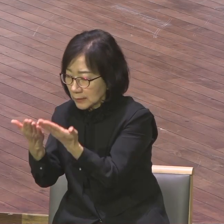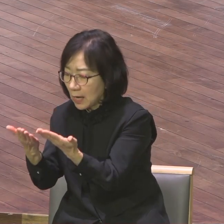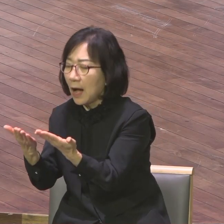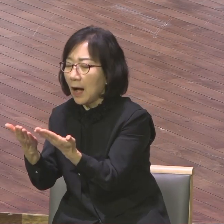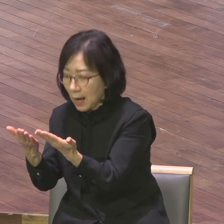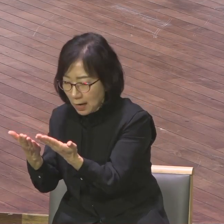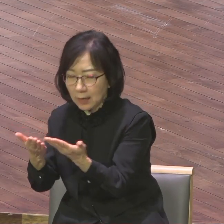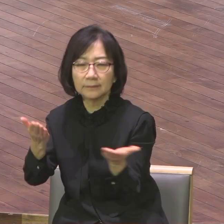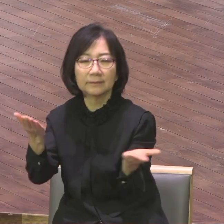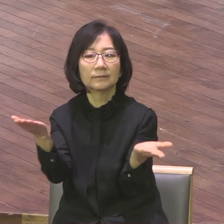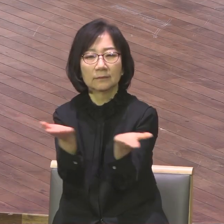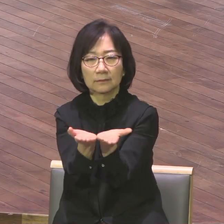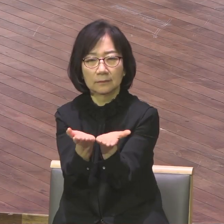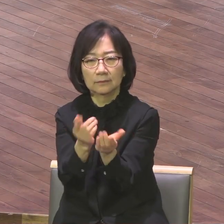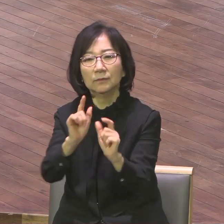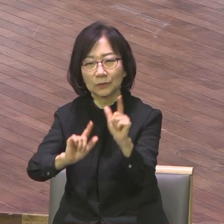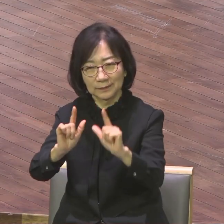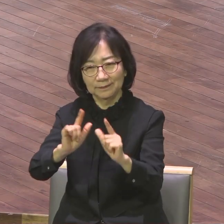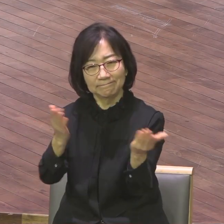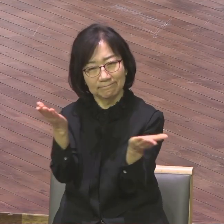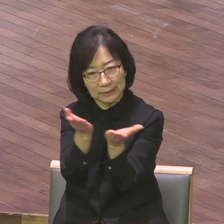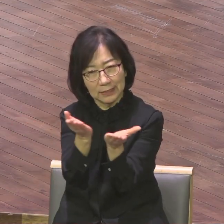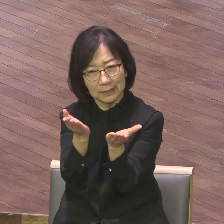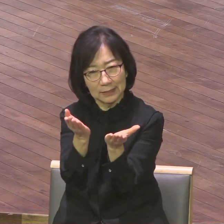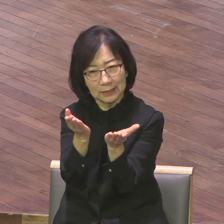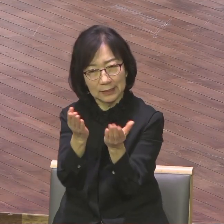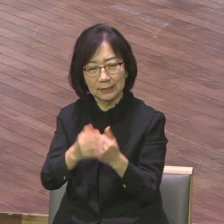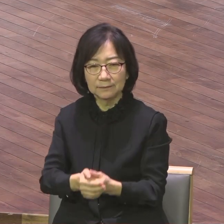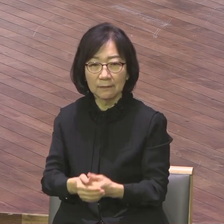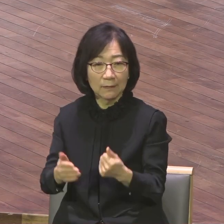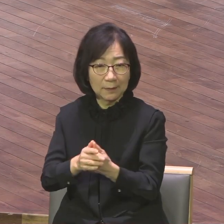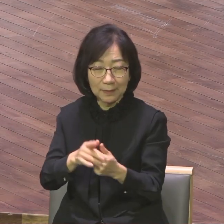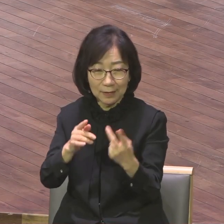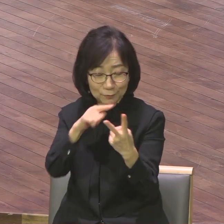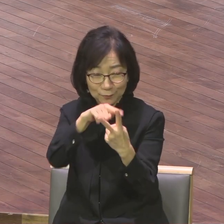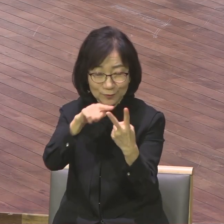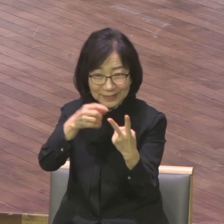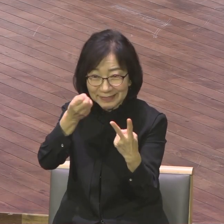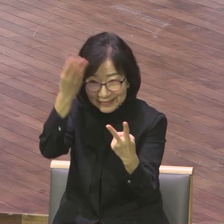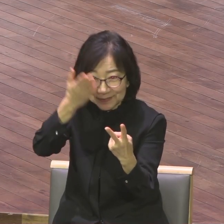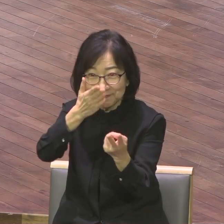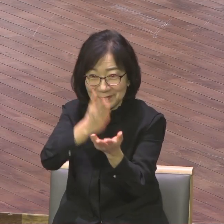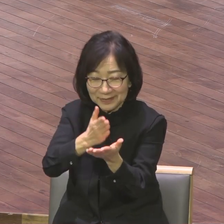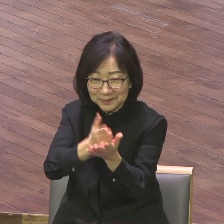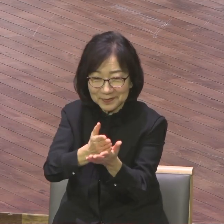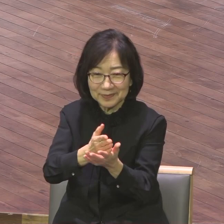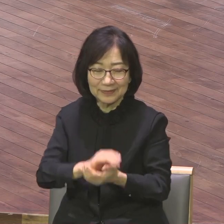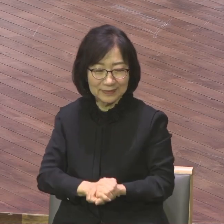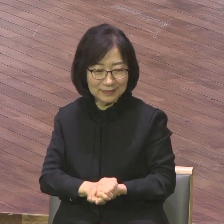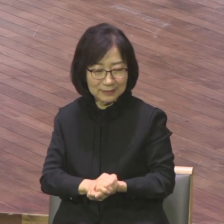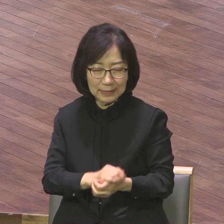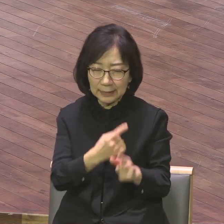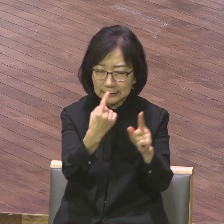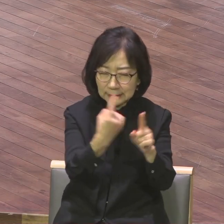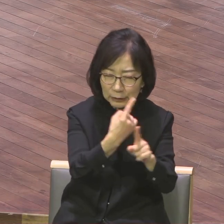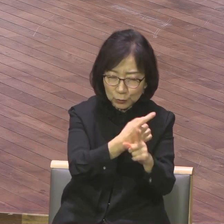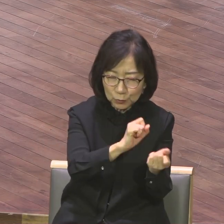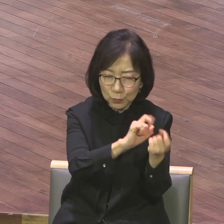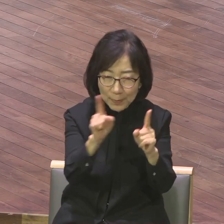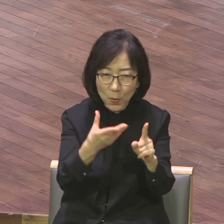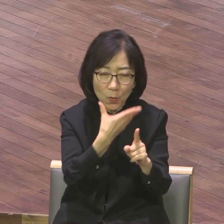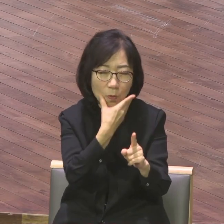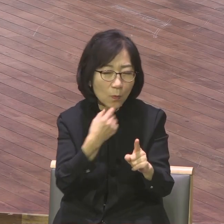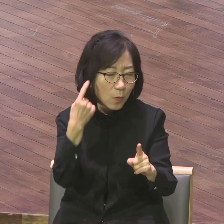핵심 모습이에요. 아멘. 이 두 가지 잊지 마시기 바랍니다. 여러분이 치유와 회복의